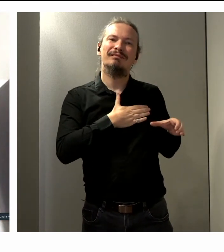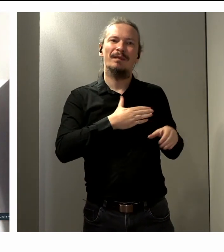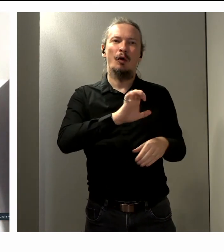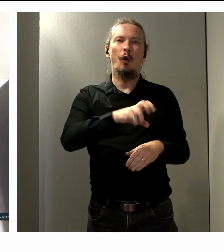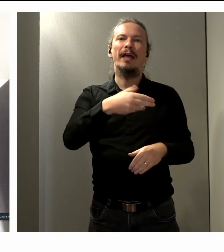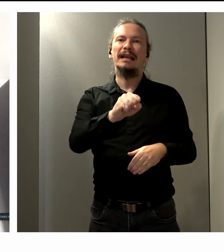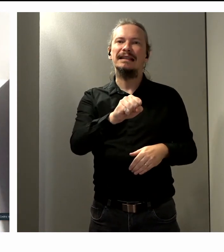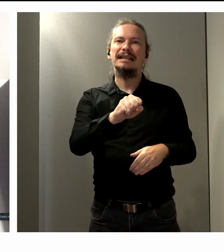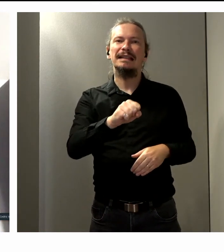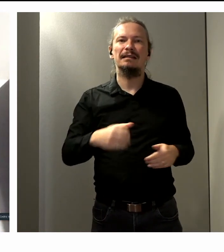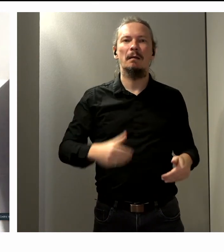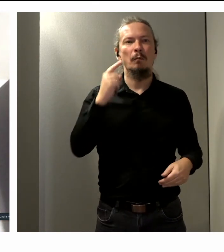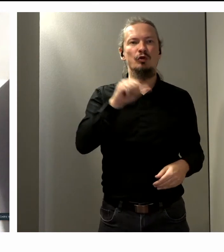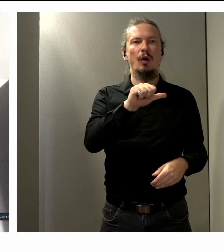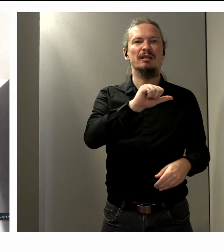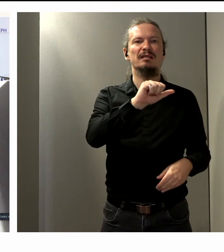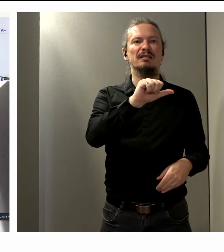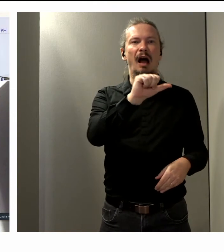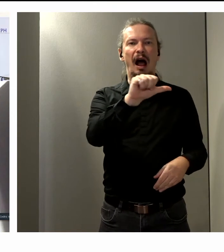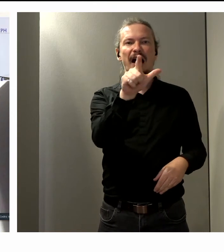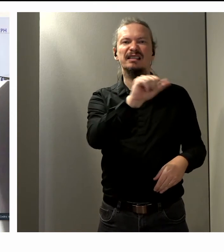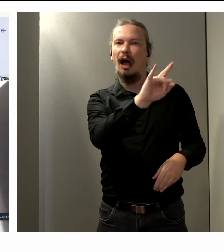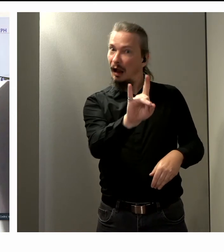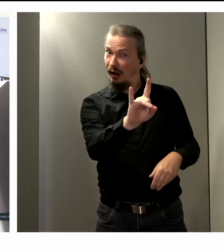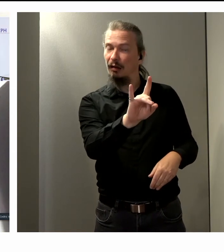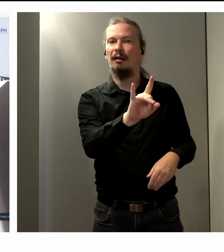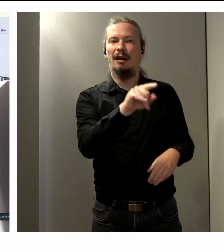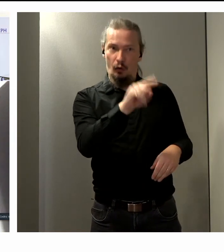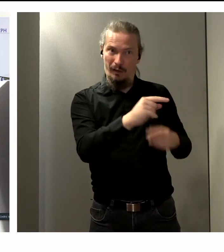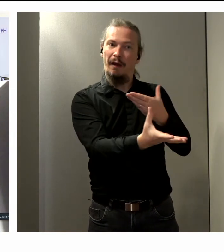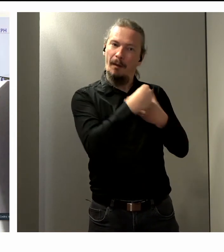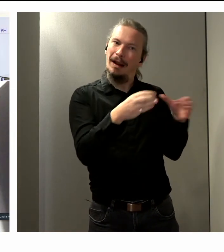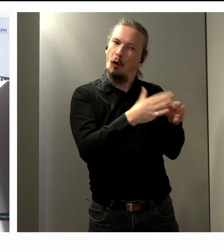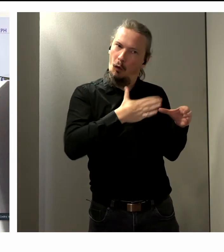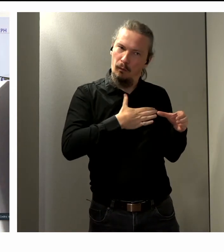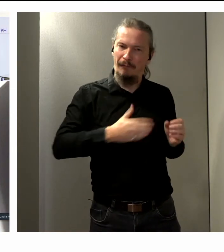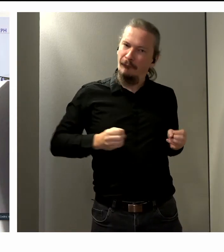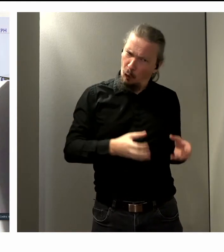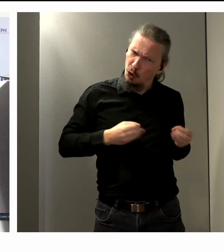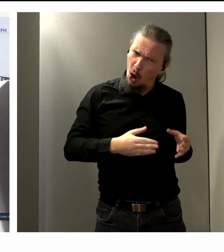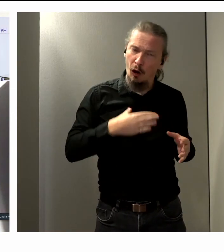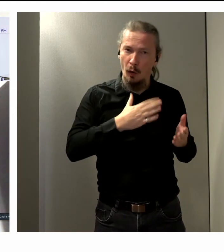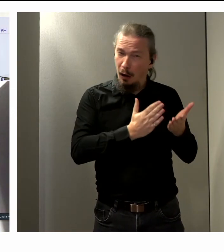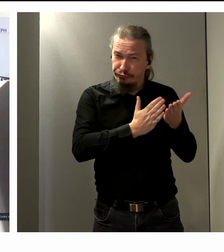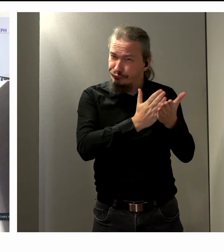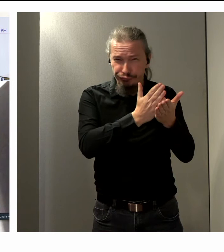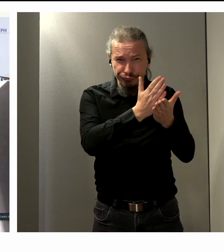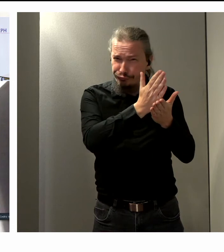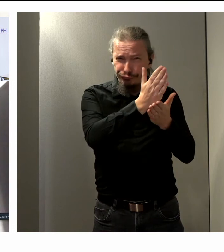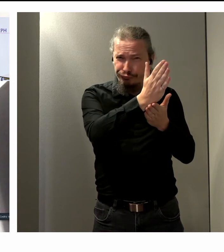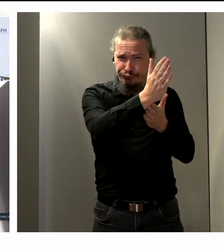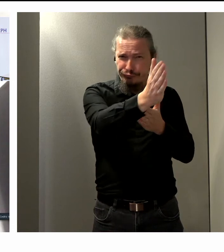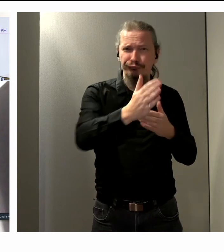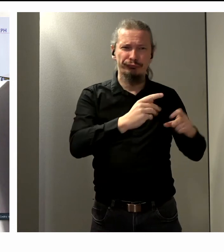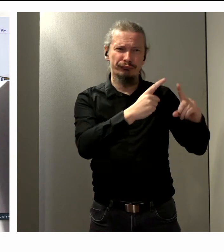normale supérieure, comme Hatem Zag, qui dans ma promotion était en fauteuil roulant à l'École normale supérieure, qui a fait une grande carrière dans les